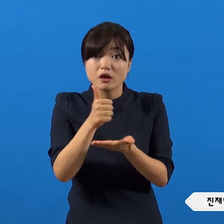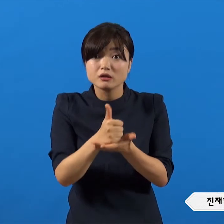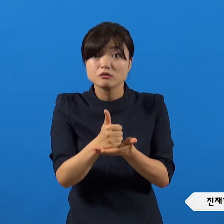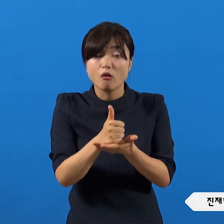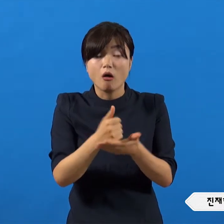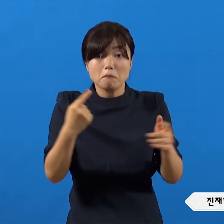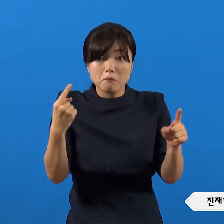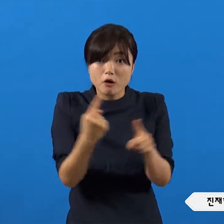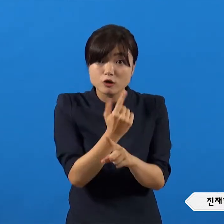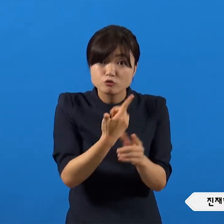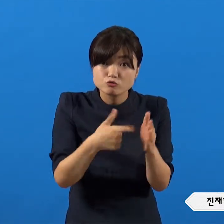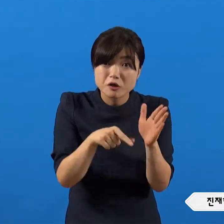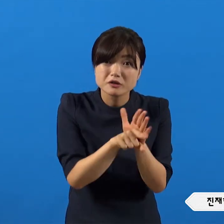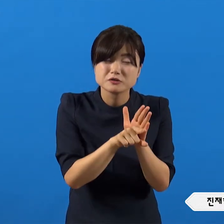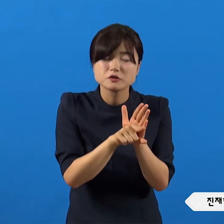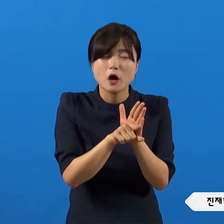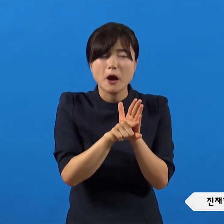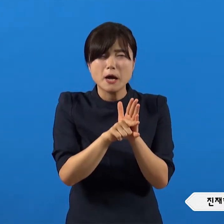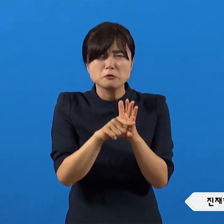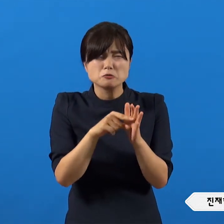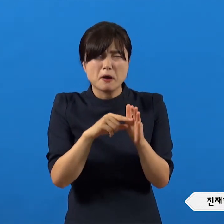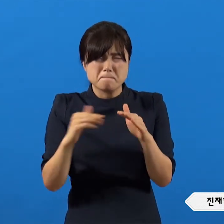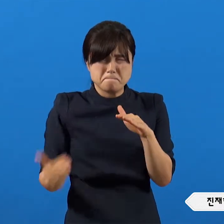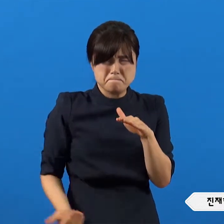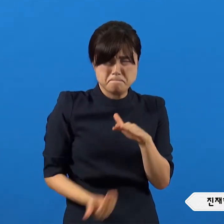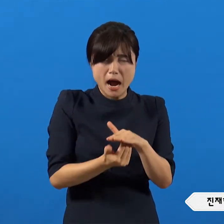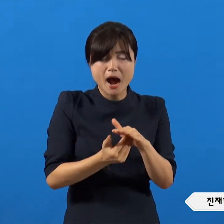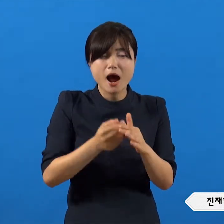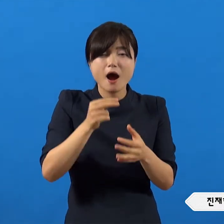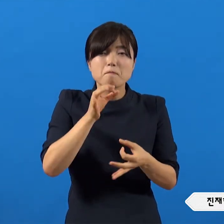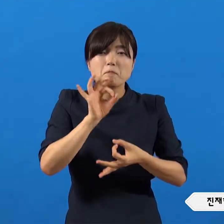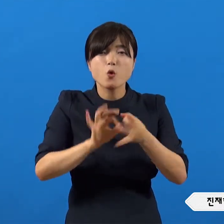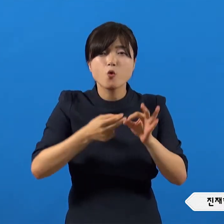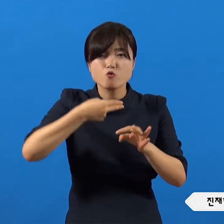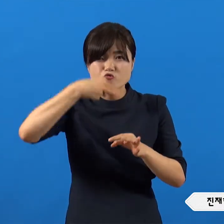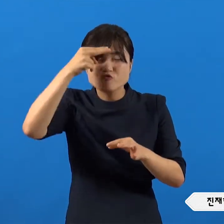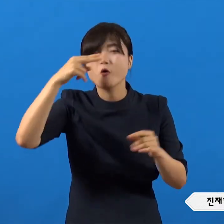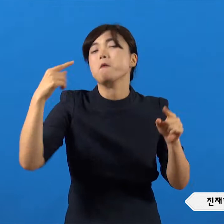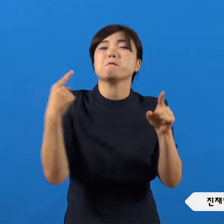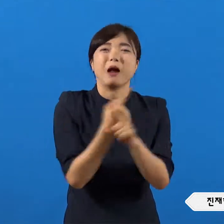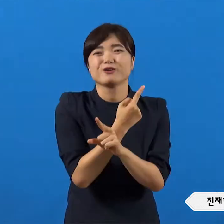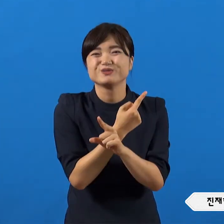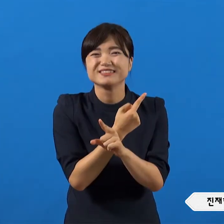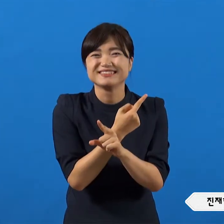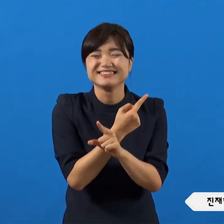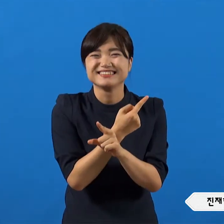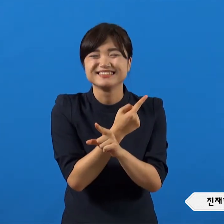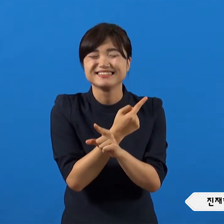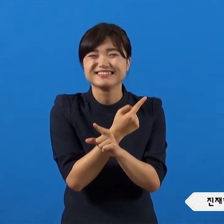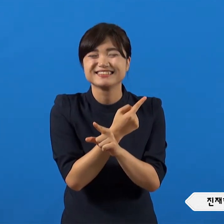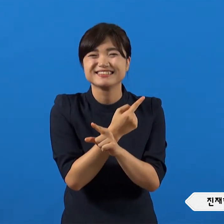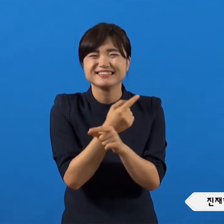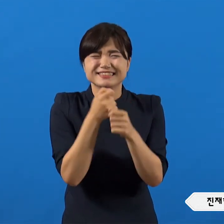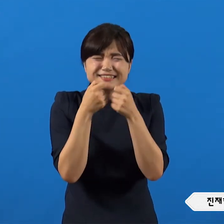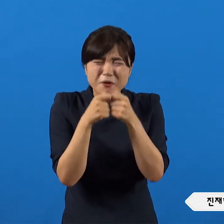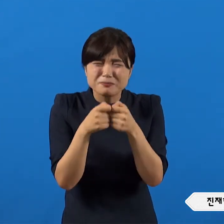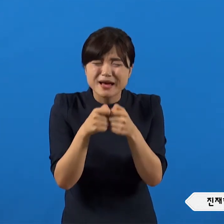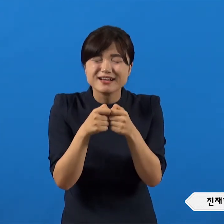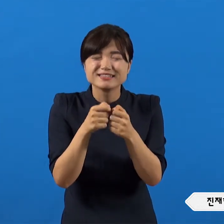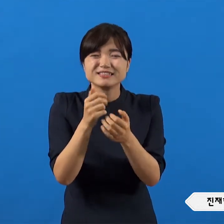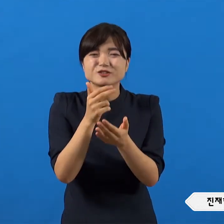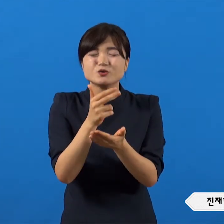변화시키시면서도 명품 포도주로 바뀌시는 이 하나님의 섬세하신 기적의 모습을